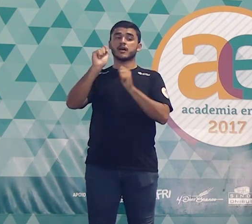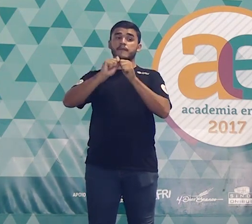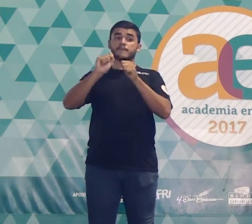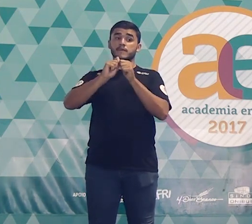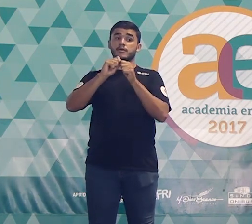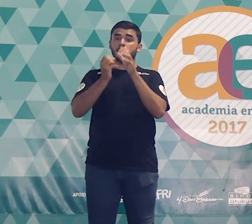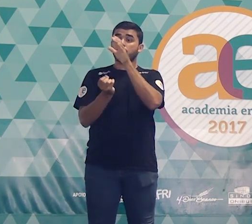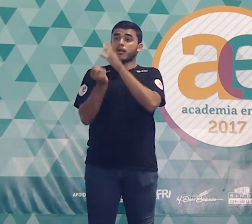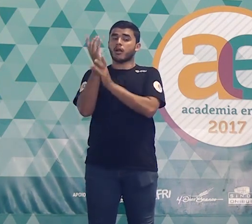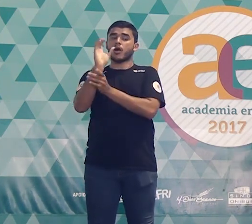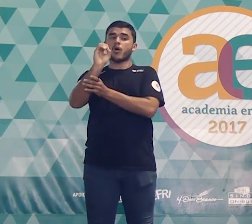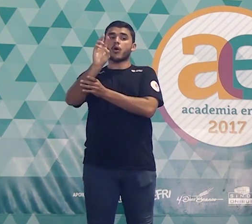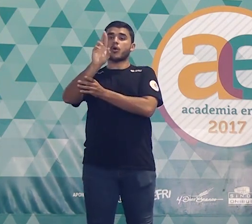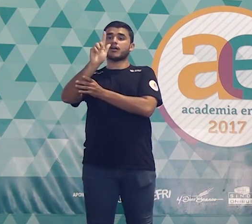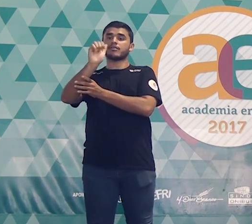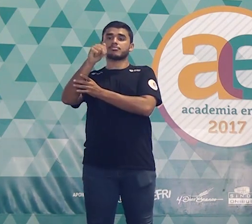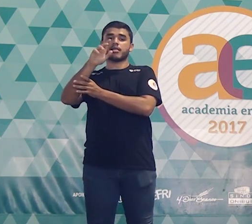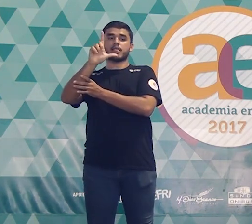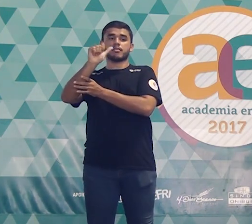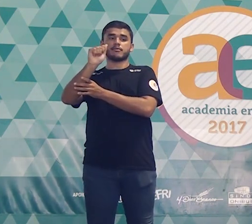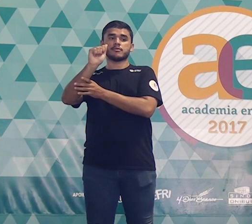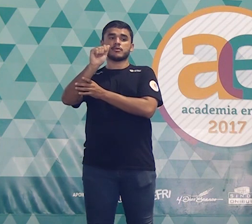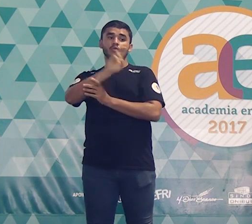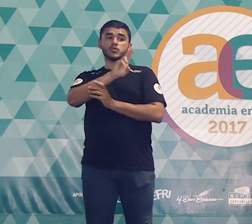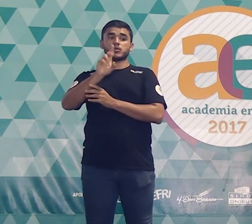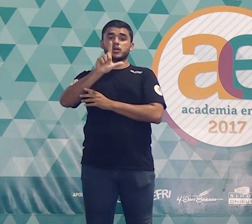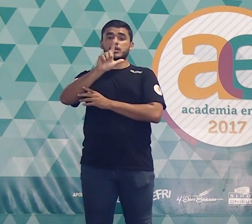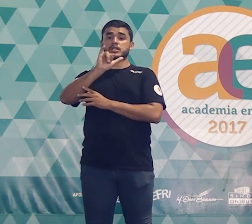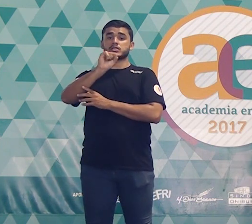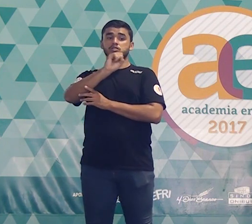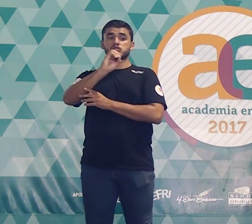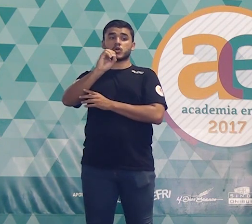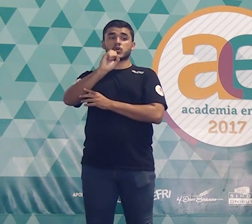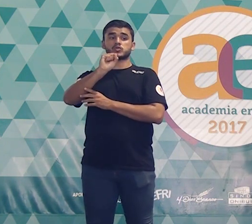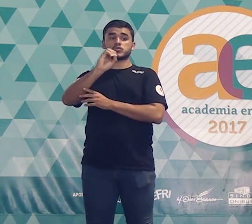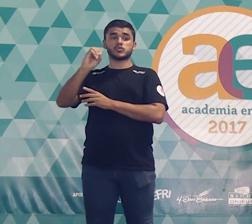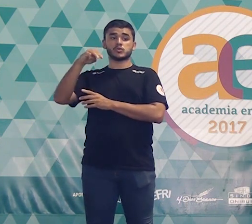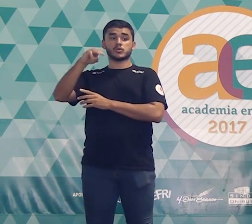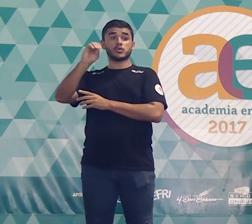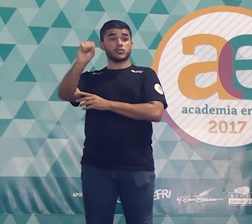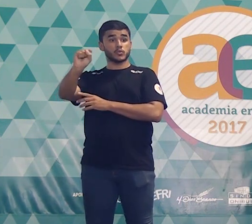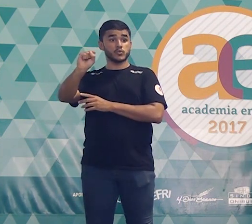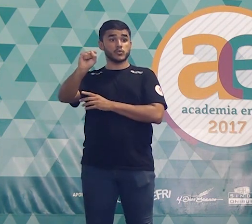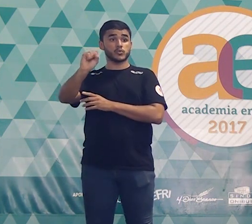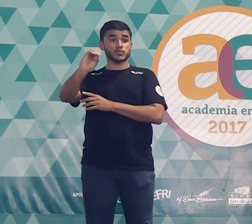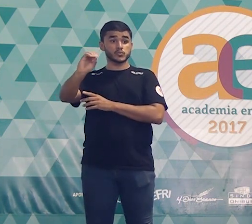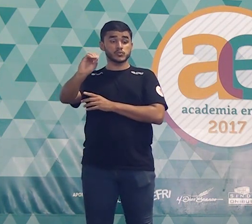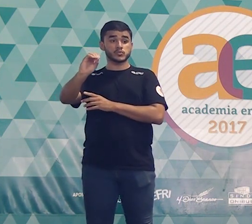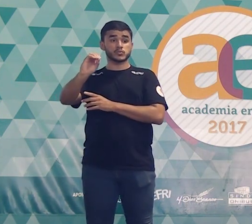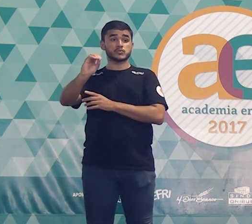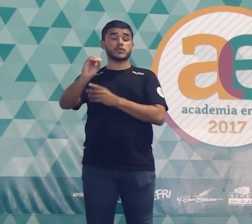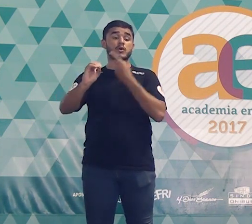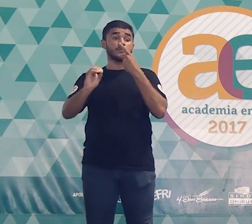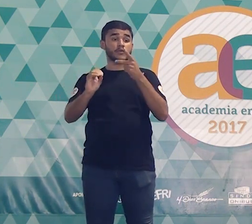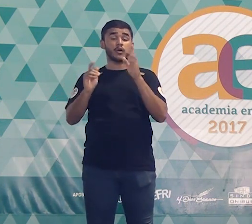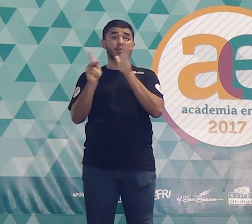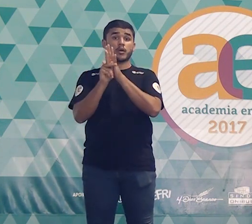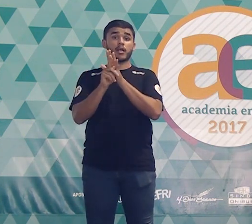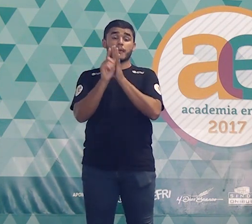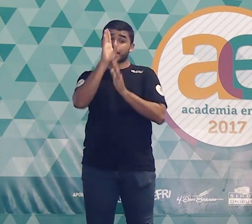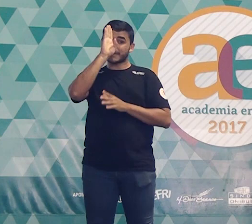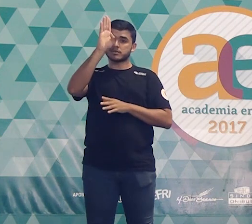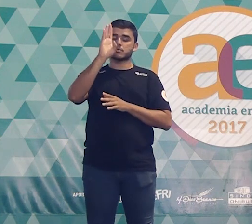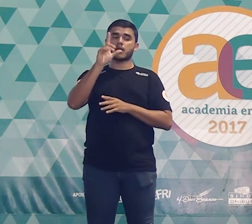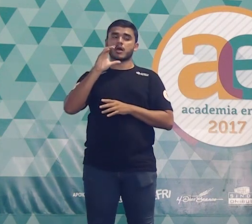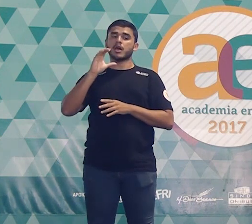uma organela que eu vou falar já já, chamada de lisossomo, tá? Então o lisossomo ele tem uma mãe. A mãe é o